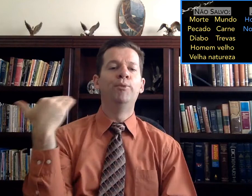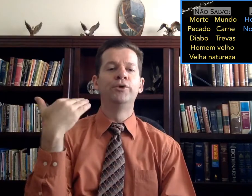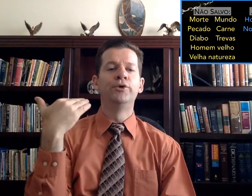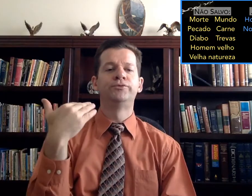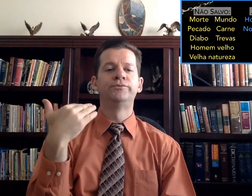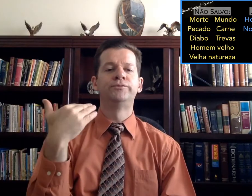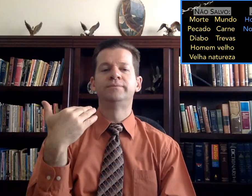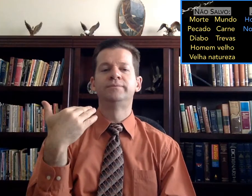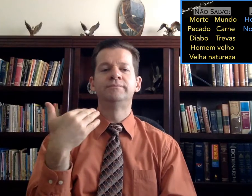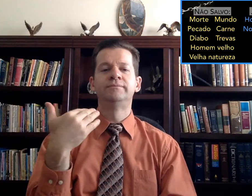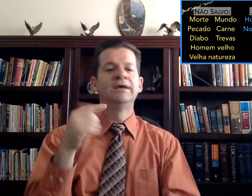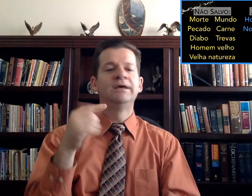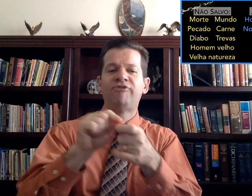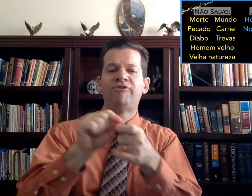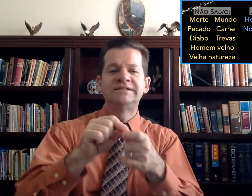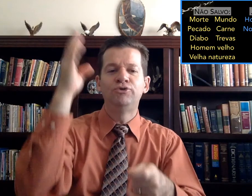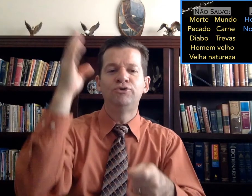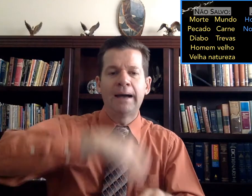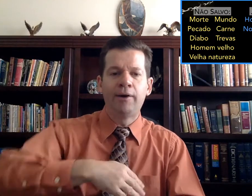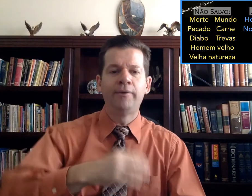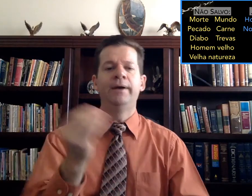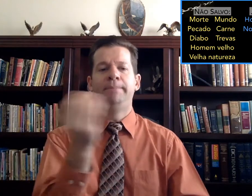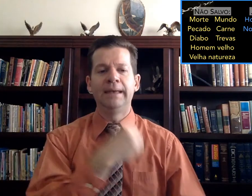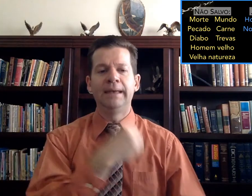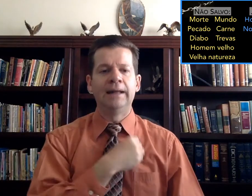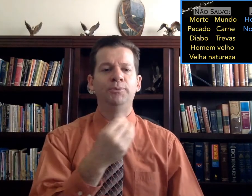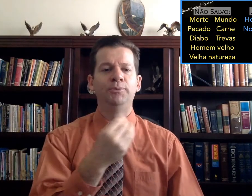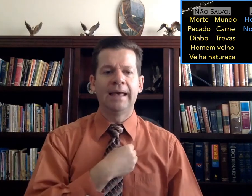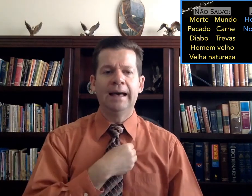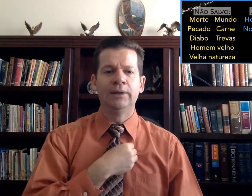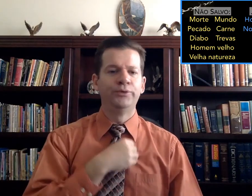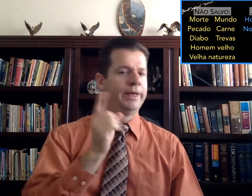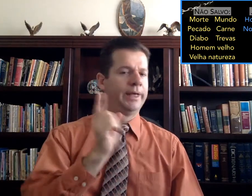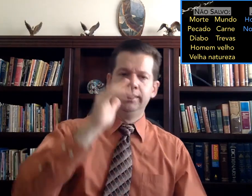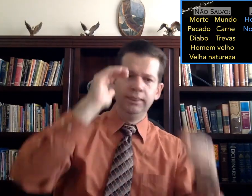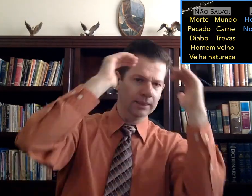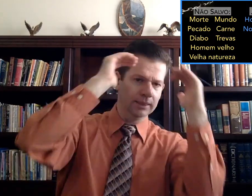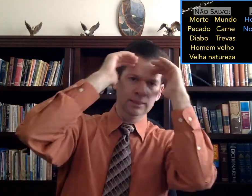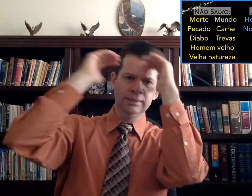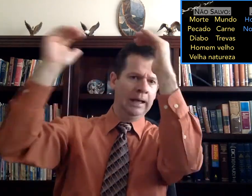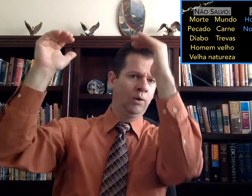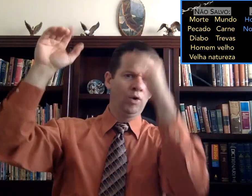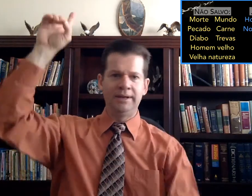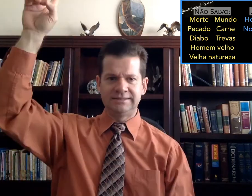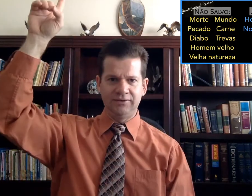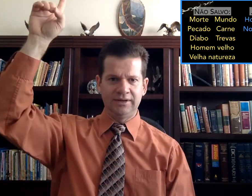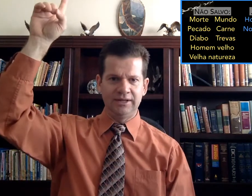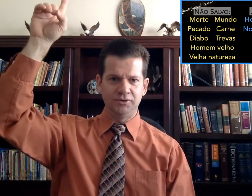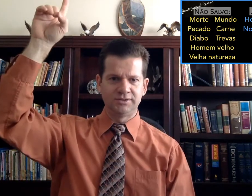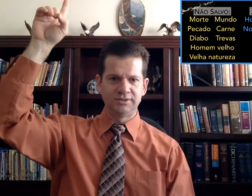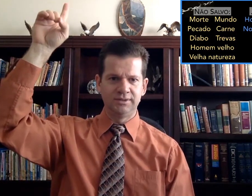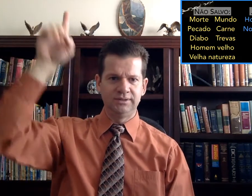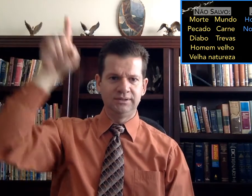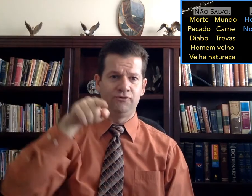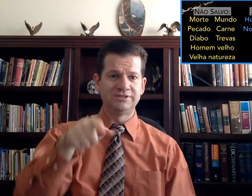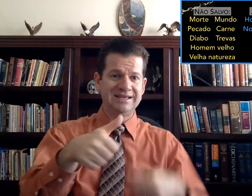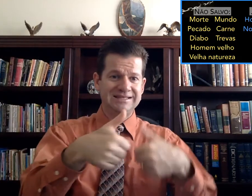morto, fazendo mal, pecado, não obedecendo a Deus. Então você